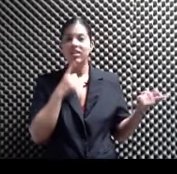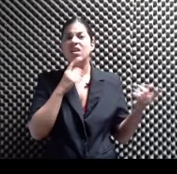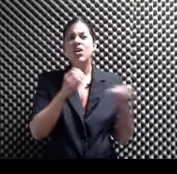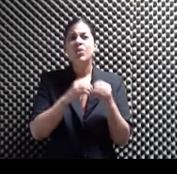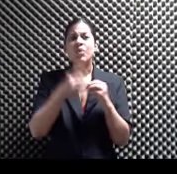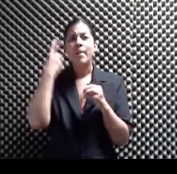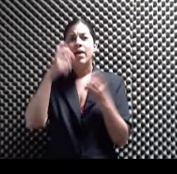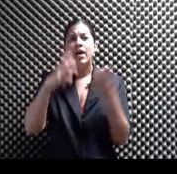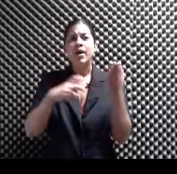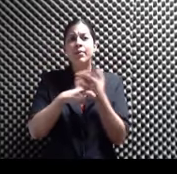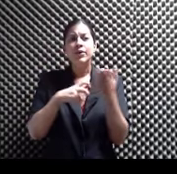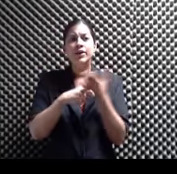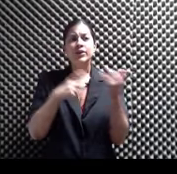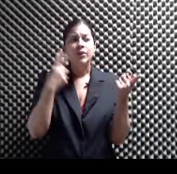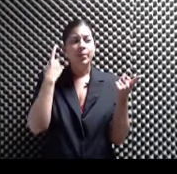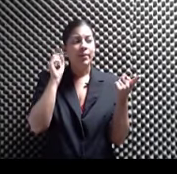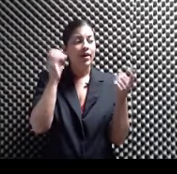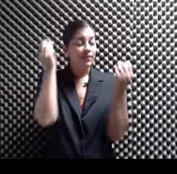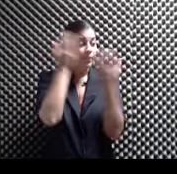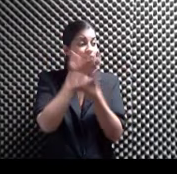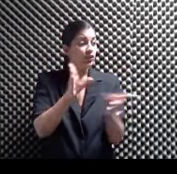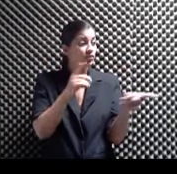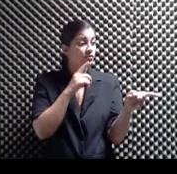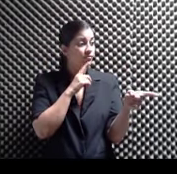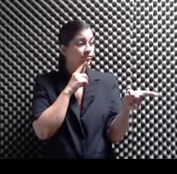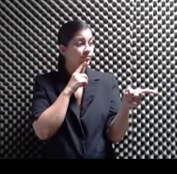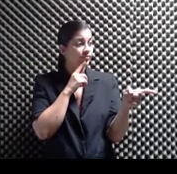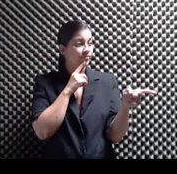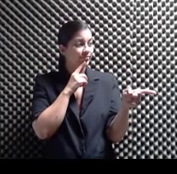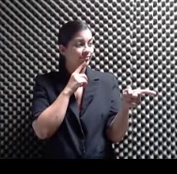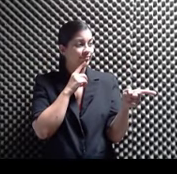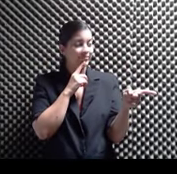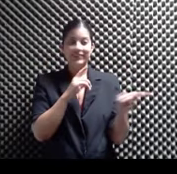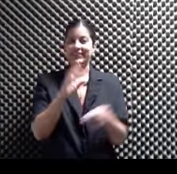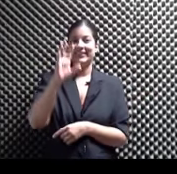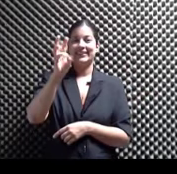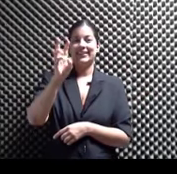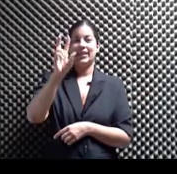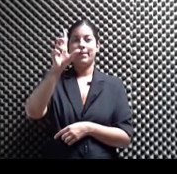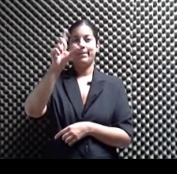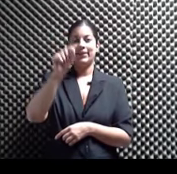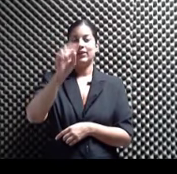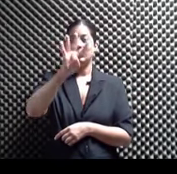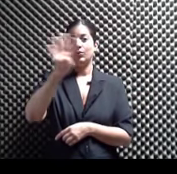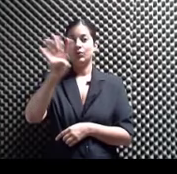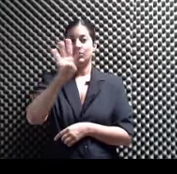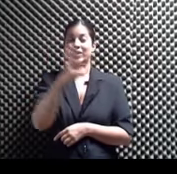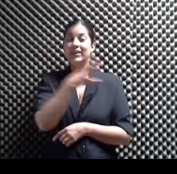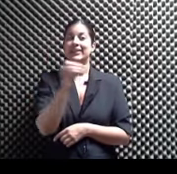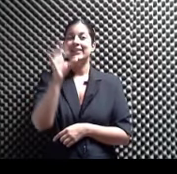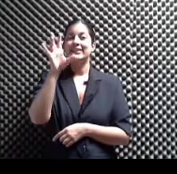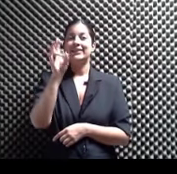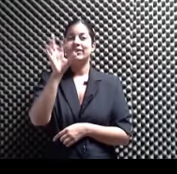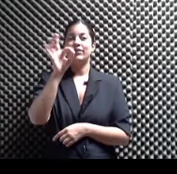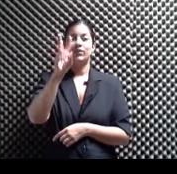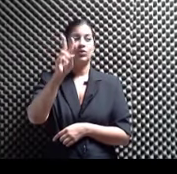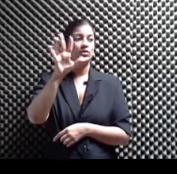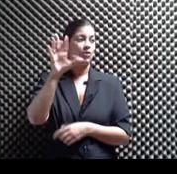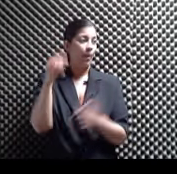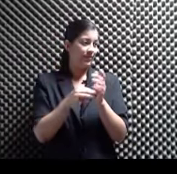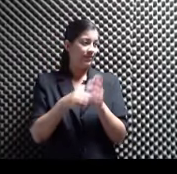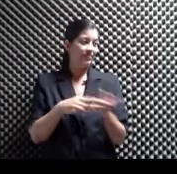para boletos, para enterarse más información de la obra. Adivina. No sé. 620-4444 y 792-5000.